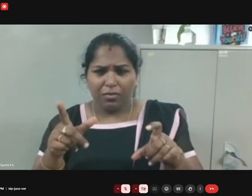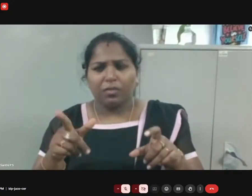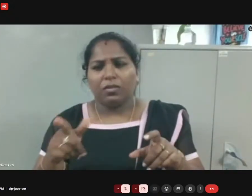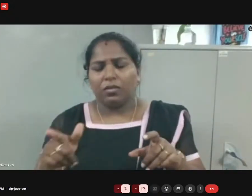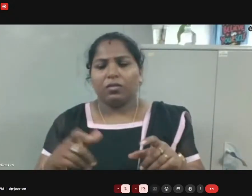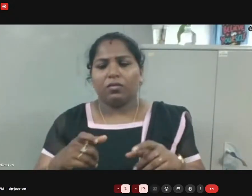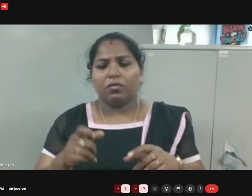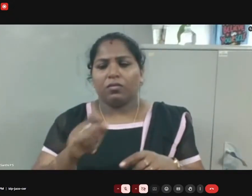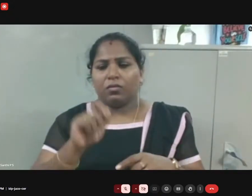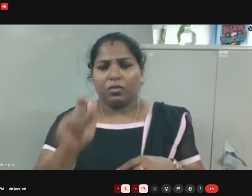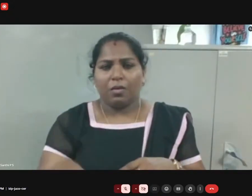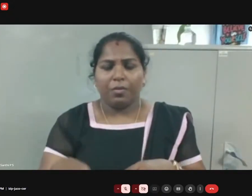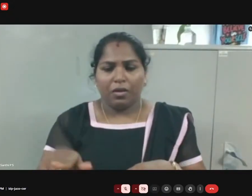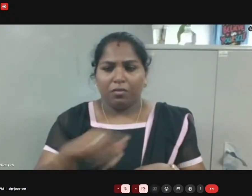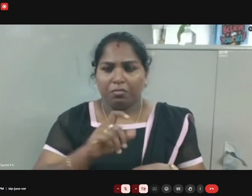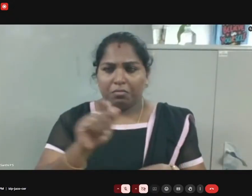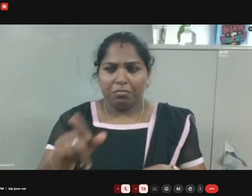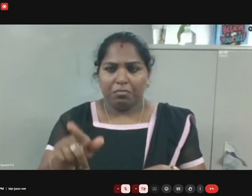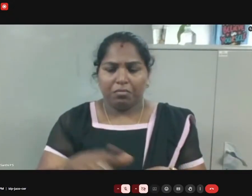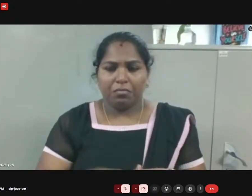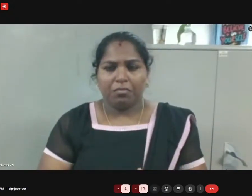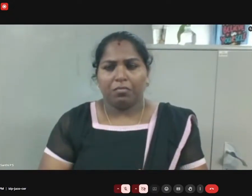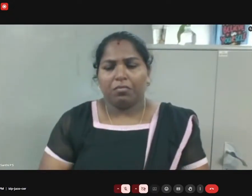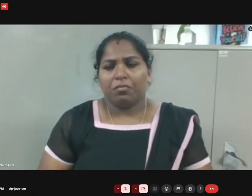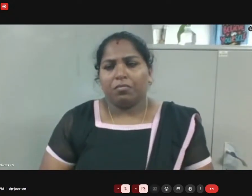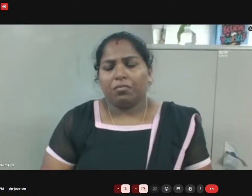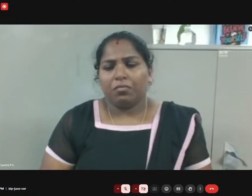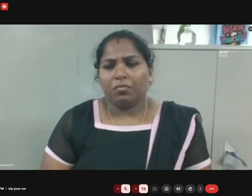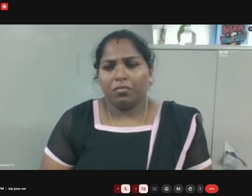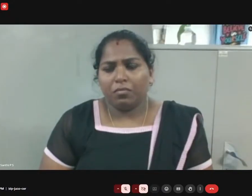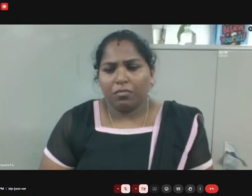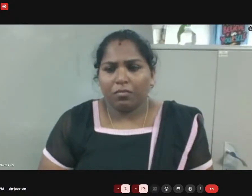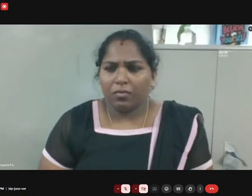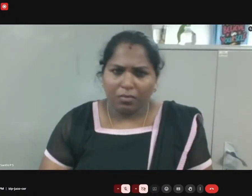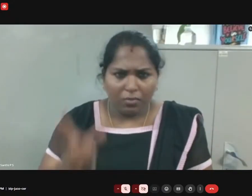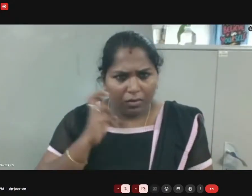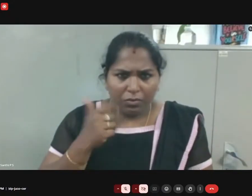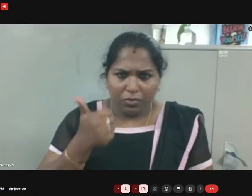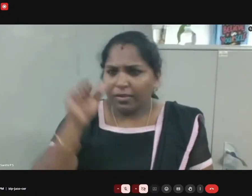ചെയ്യാം, കമന്റ് ബോക്സിൽ ഇടാം. ഓക്കെ, എന്റെ പറയുന്ന കേൾക്കാൻ പറ്റുന്നുണ്ടോ?